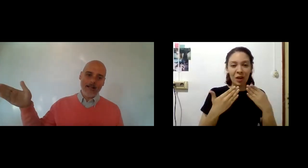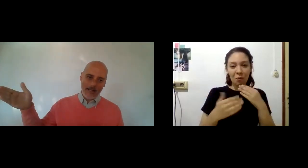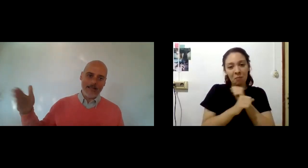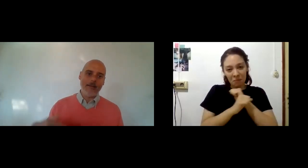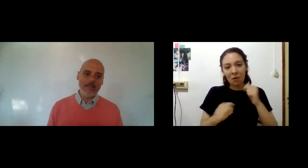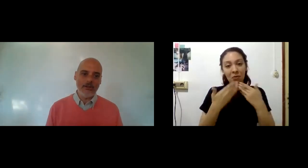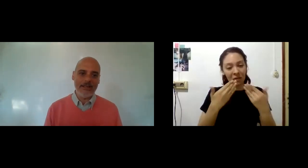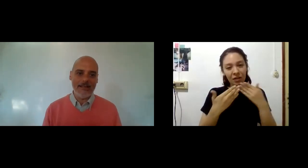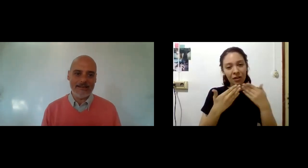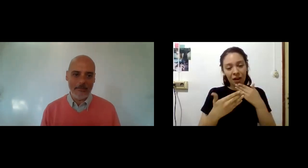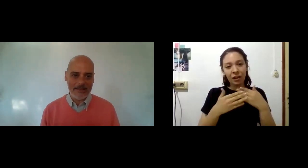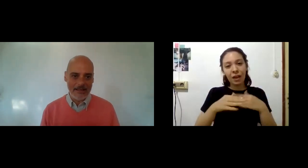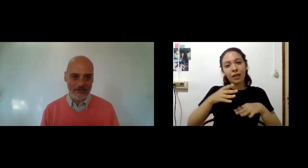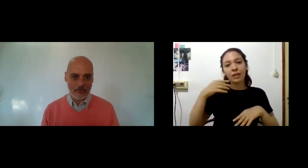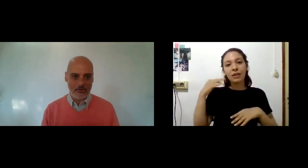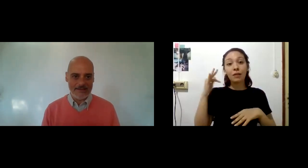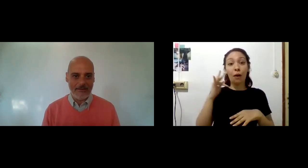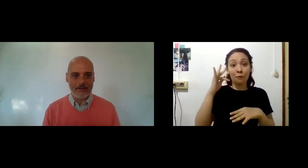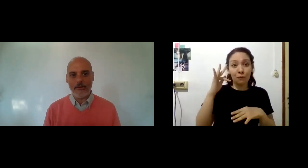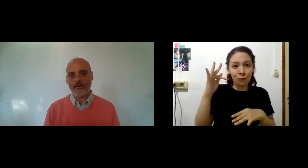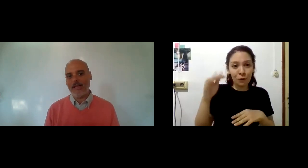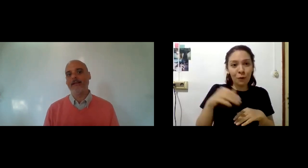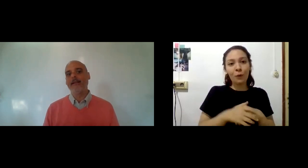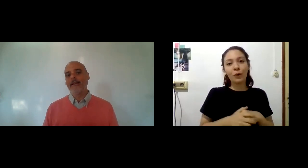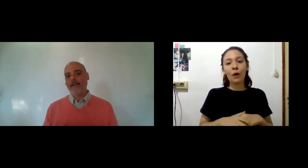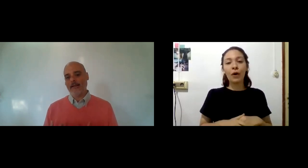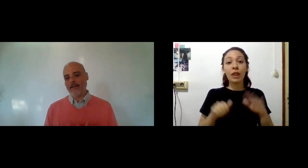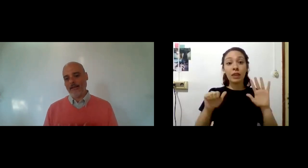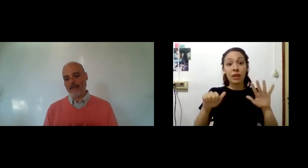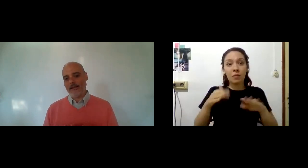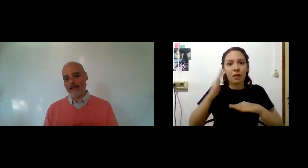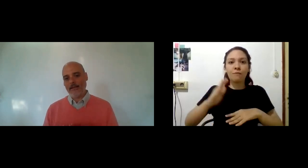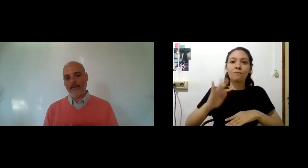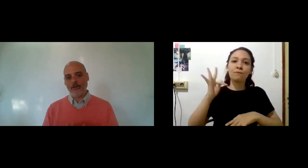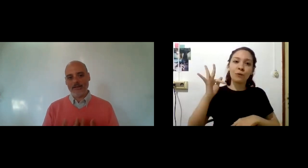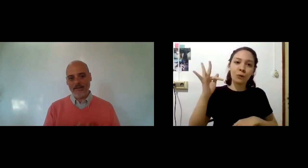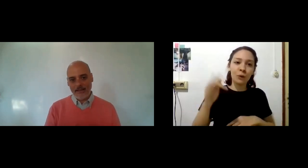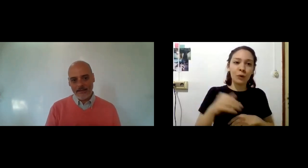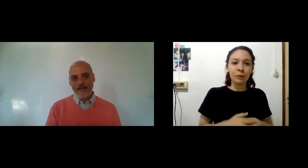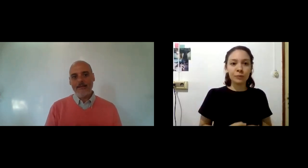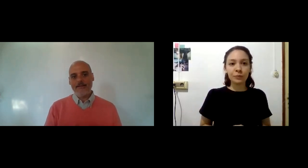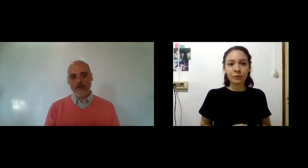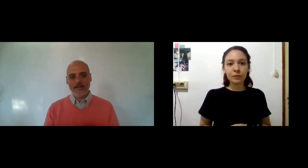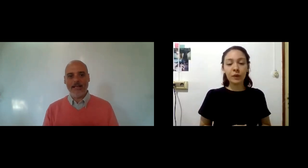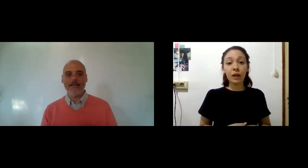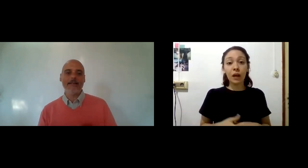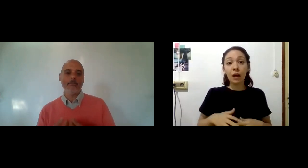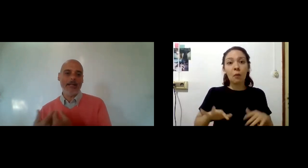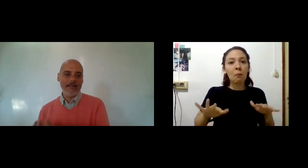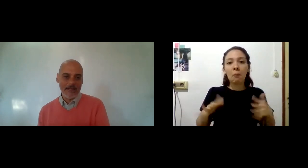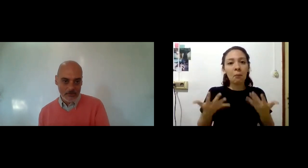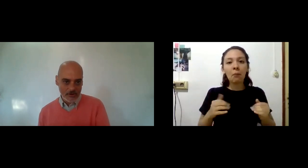hacia el camino del examen de ingreso. Como ustedes saben, todavía no están en la universidad, sino que